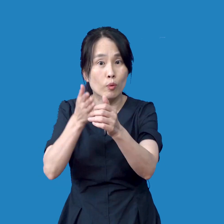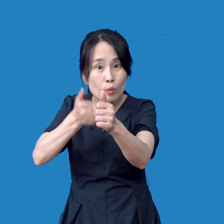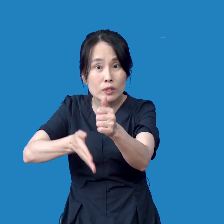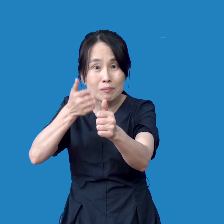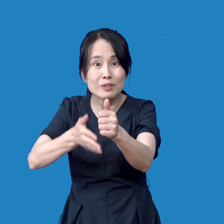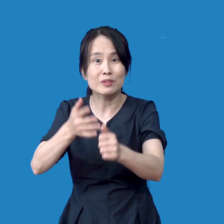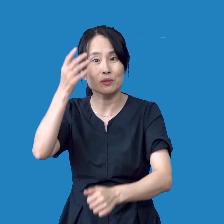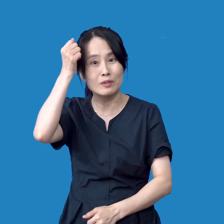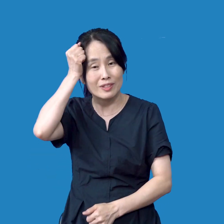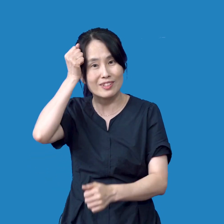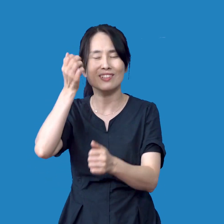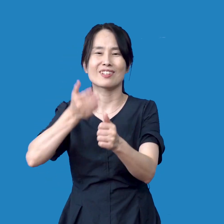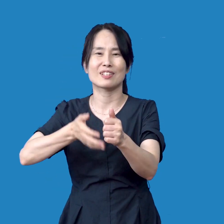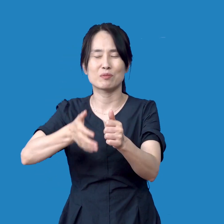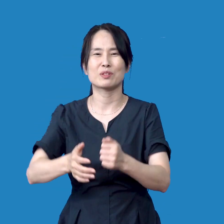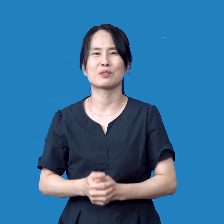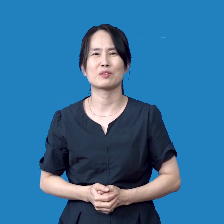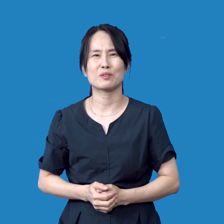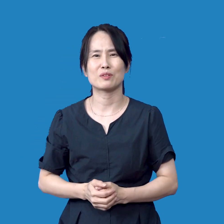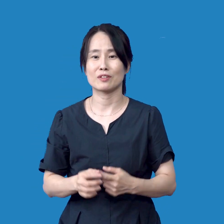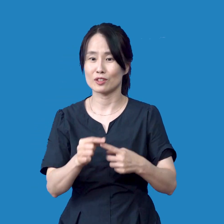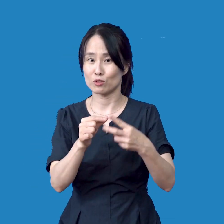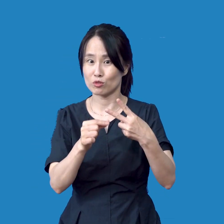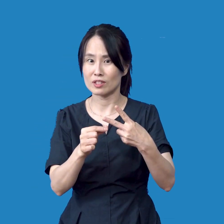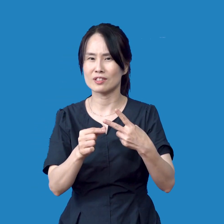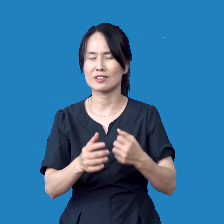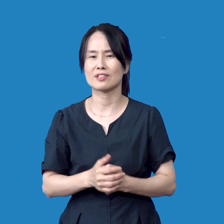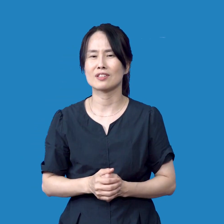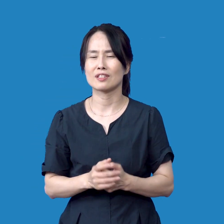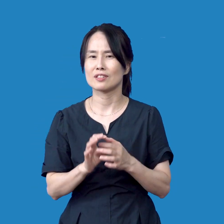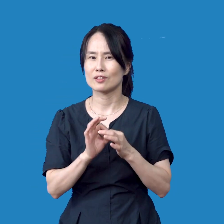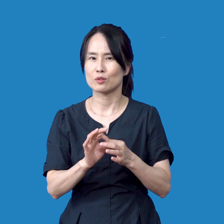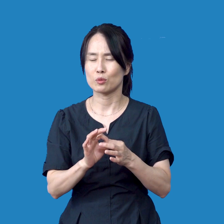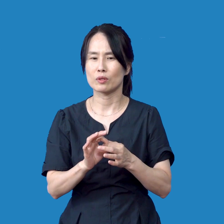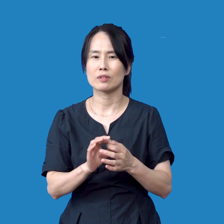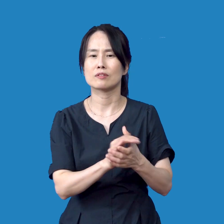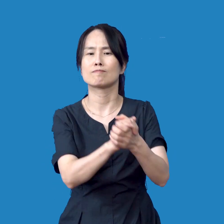기억하십시오. 그것이 우리 지체들 간의 이 관계라는 것입니다.